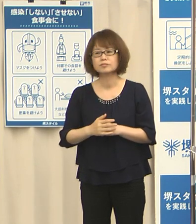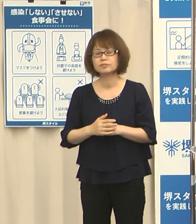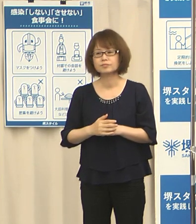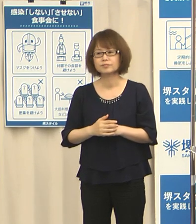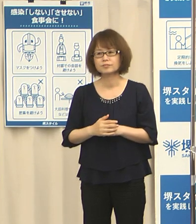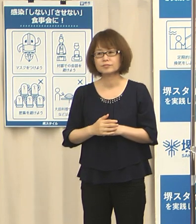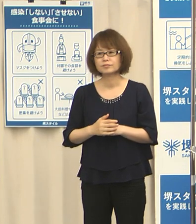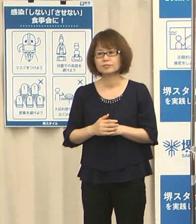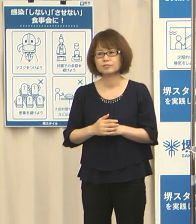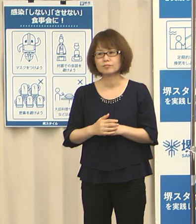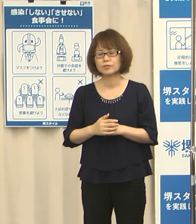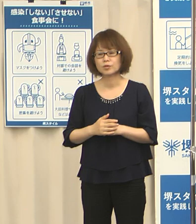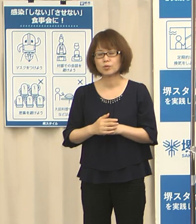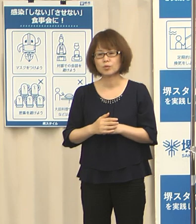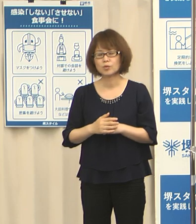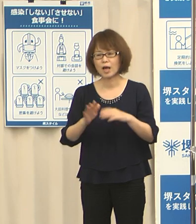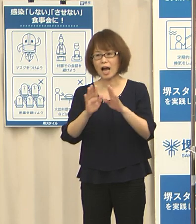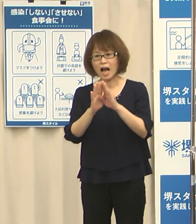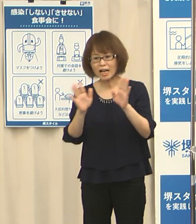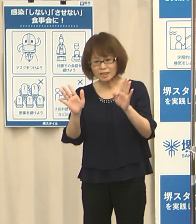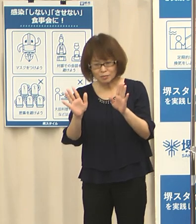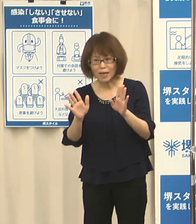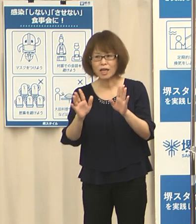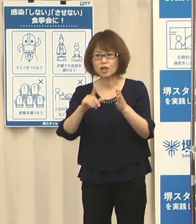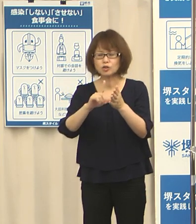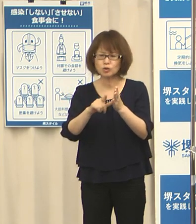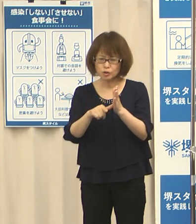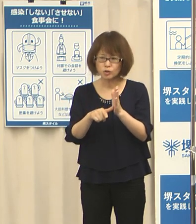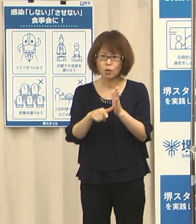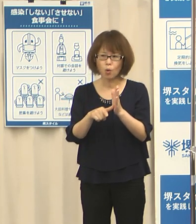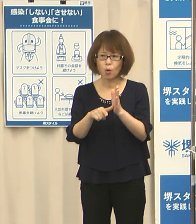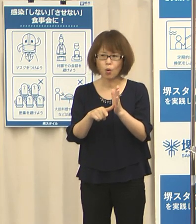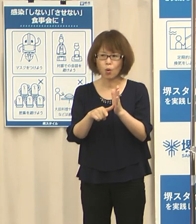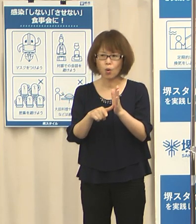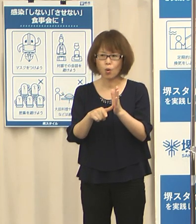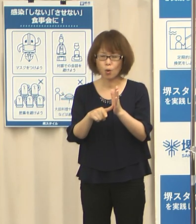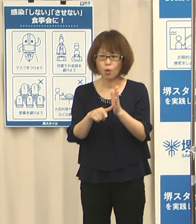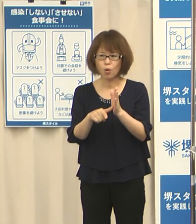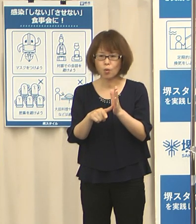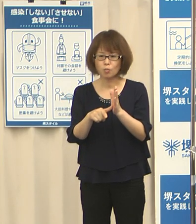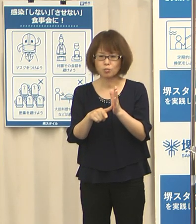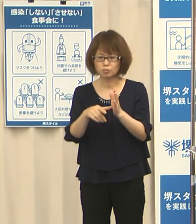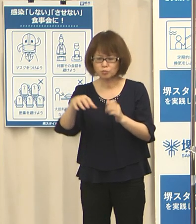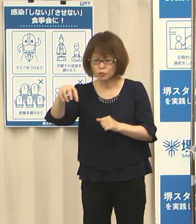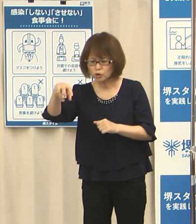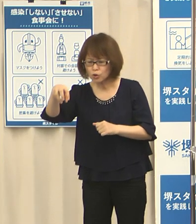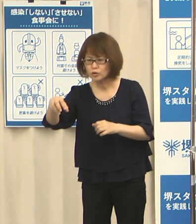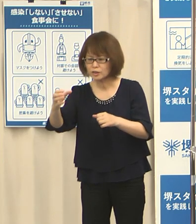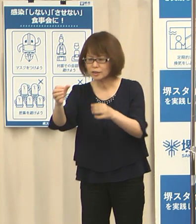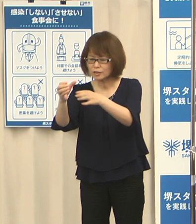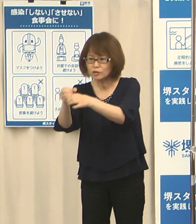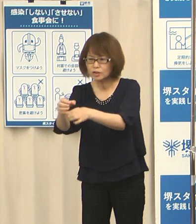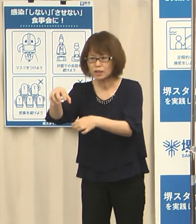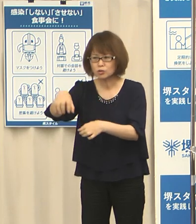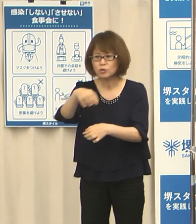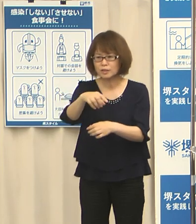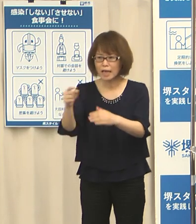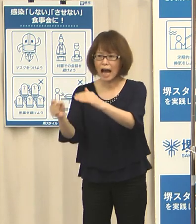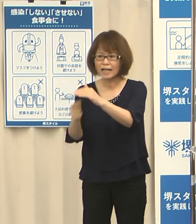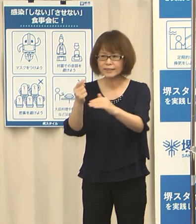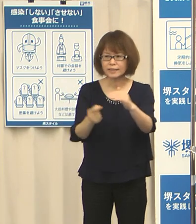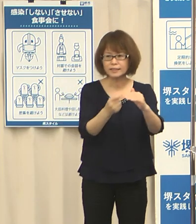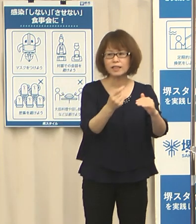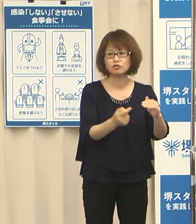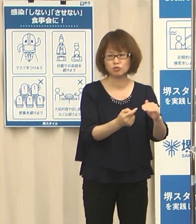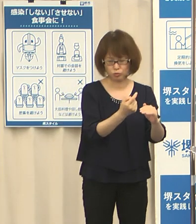のあまりこう感染状況が見られない時の局地的に発生するものをこう取り上げるっていう